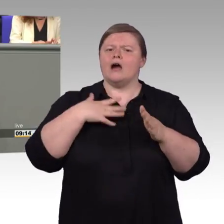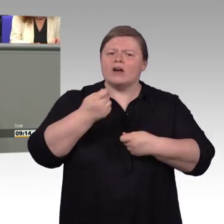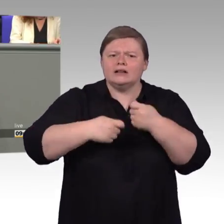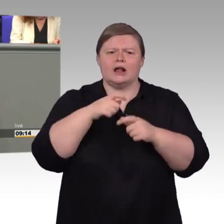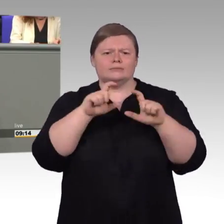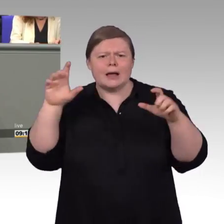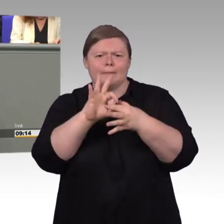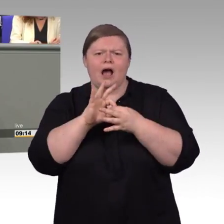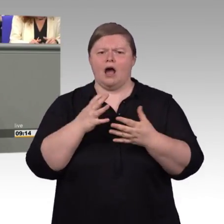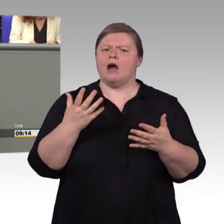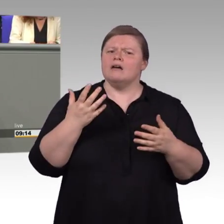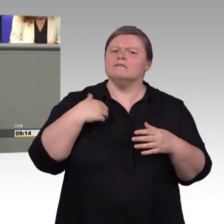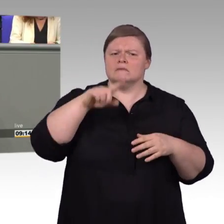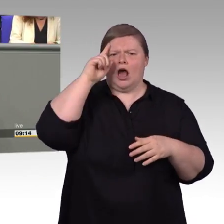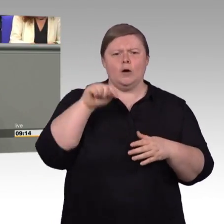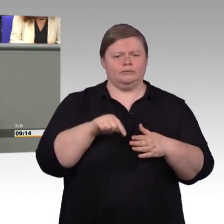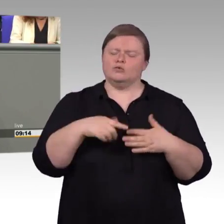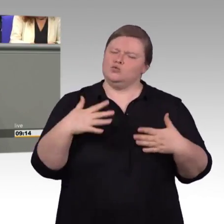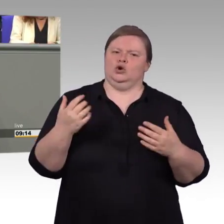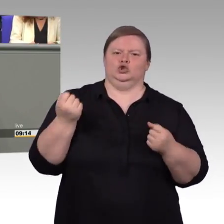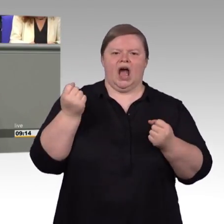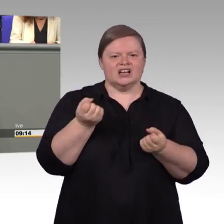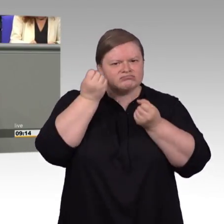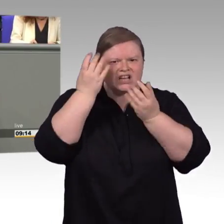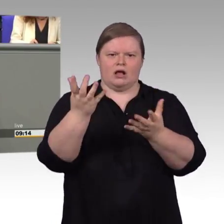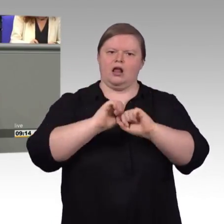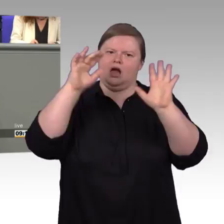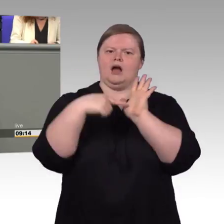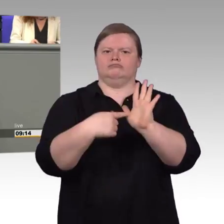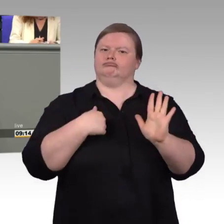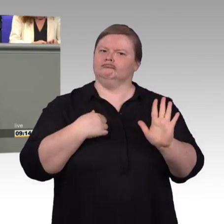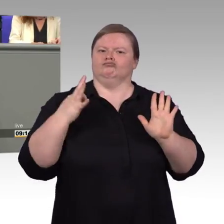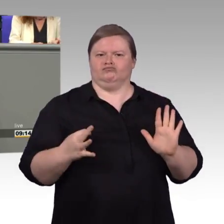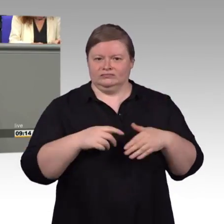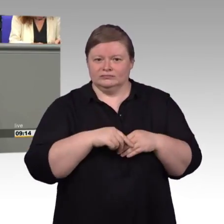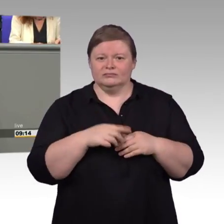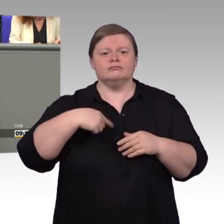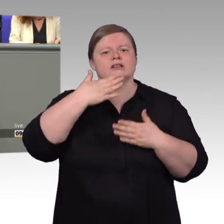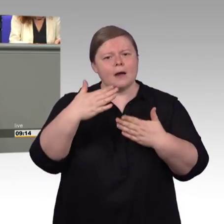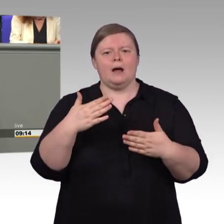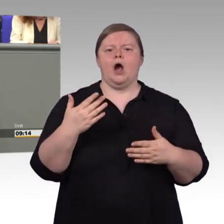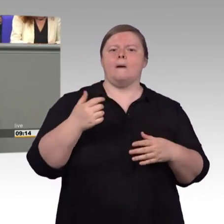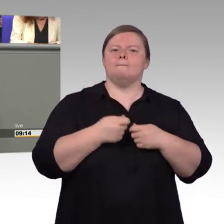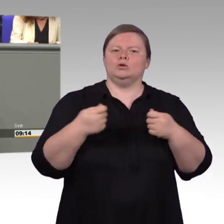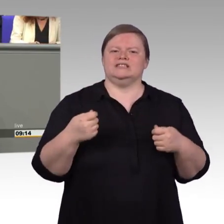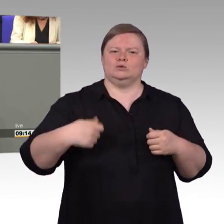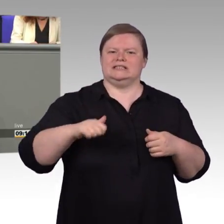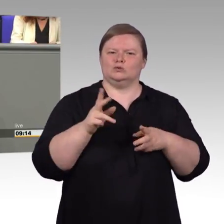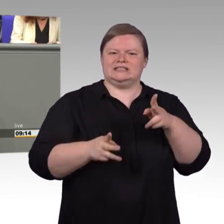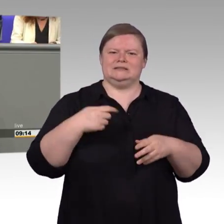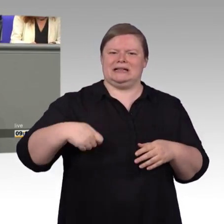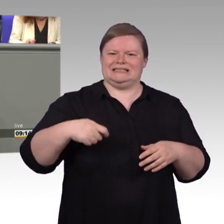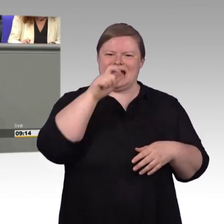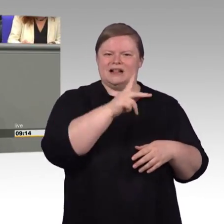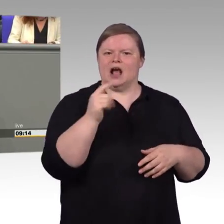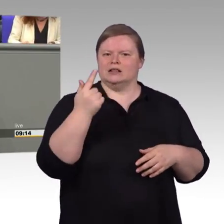gehen, grundlegend Abmahnmissbrauch zu verhindern. Wir wollen nicht nur in einem Schnellschuss die Sanktionen etwas hinausschieben, sondern wir wollen